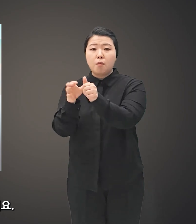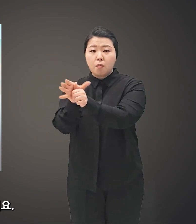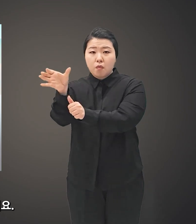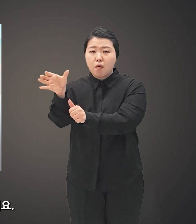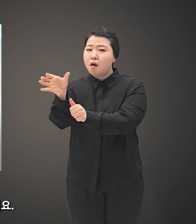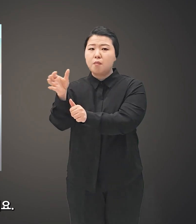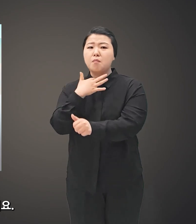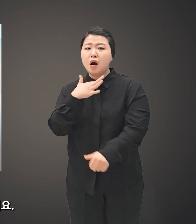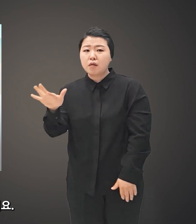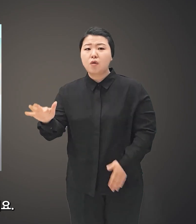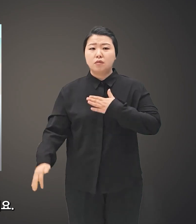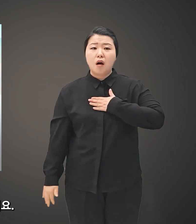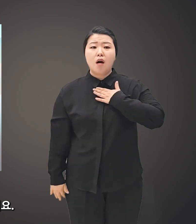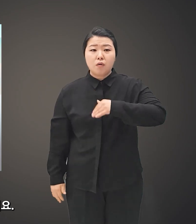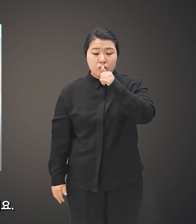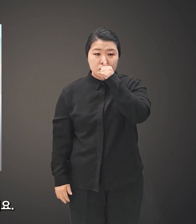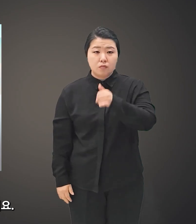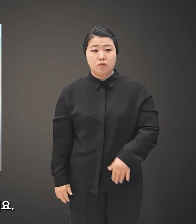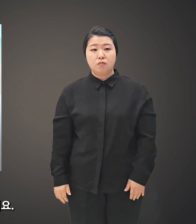것을 알고 있어요.